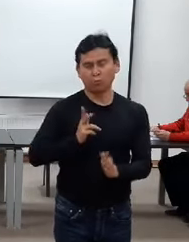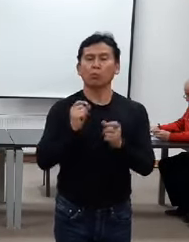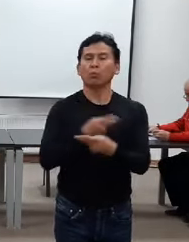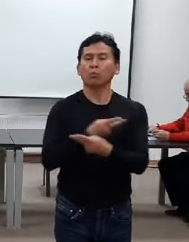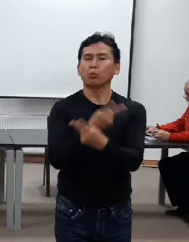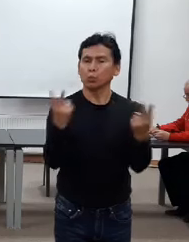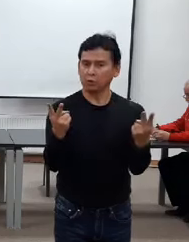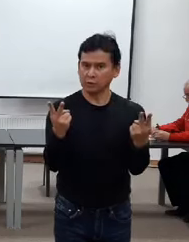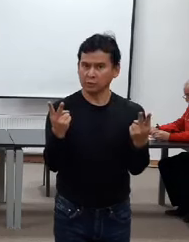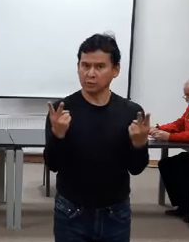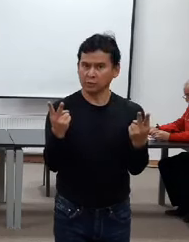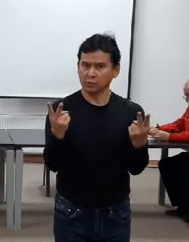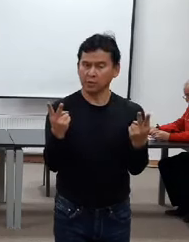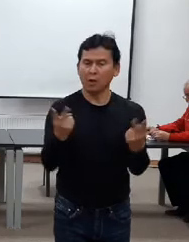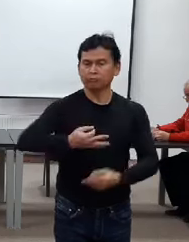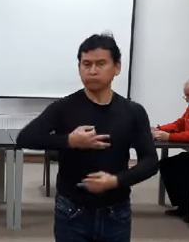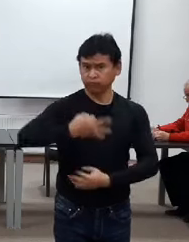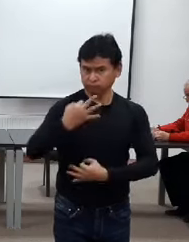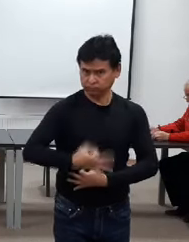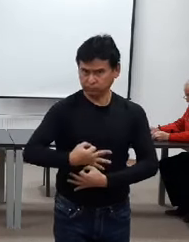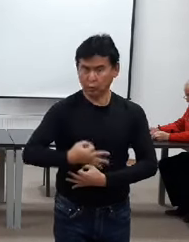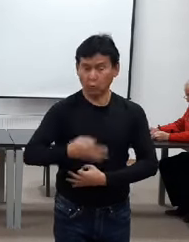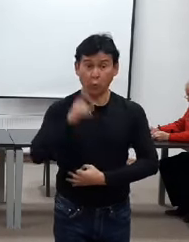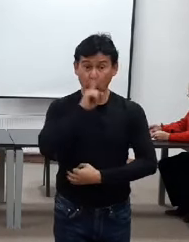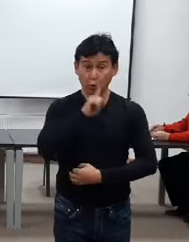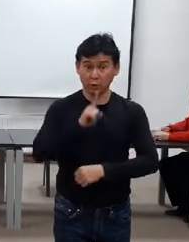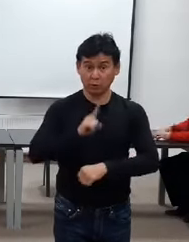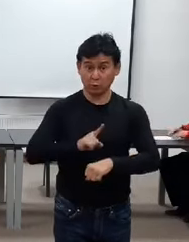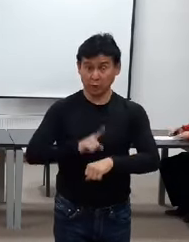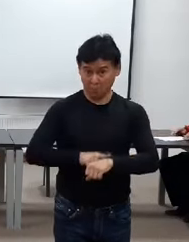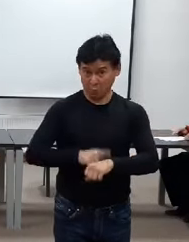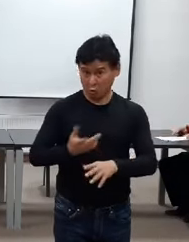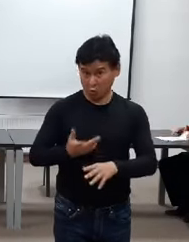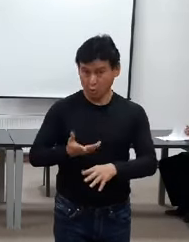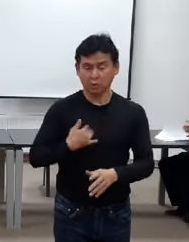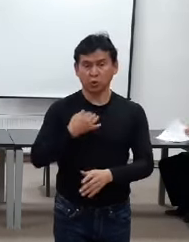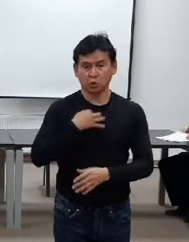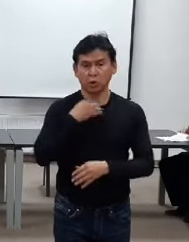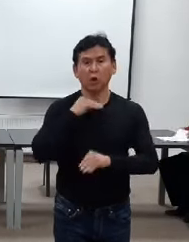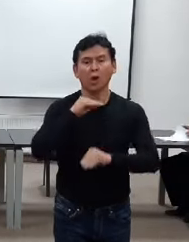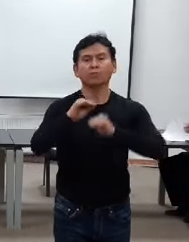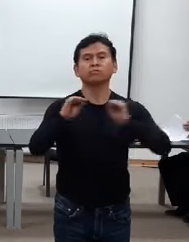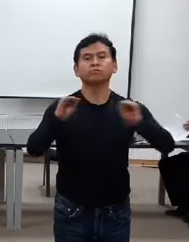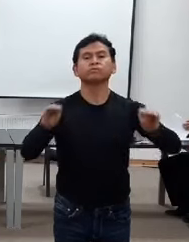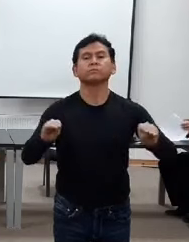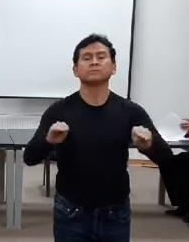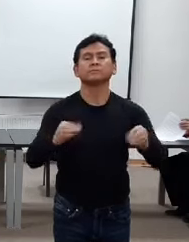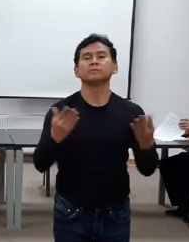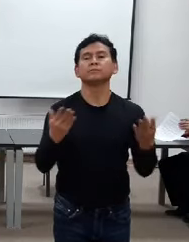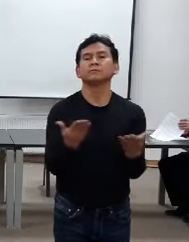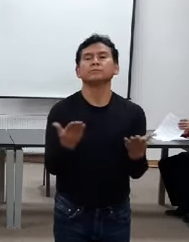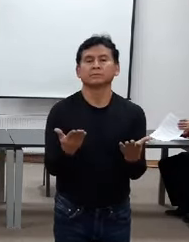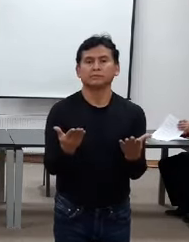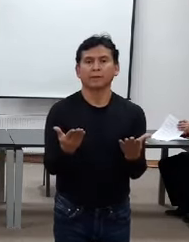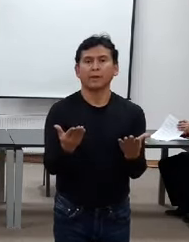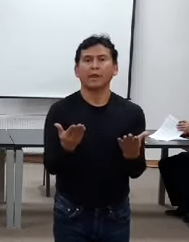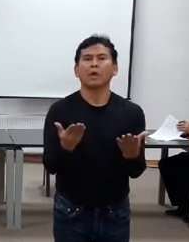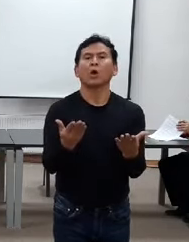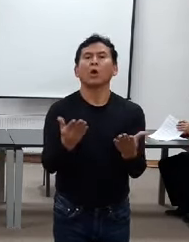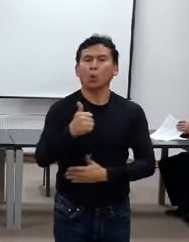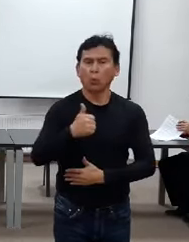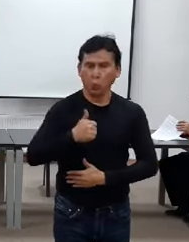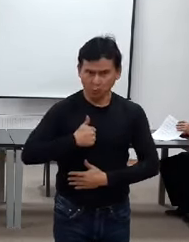en forma correcta en este último tiempo, quiero hacer un llamado a toda la población a dar